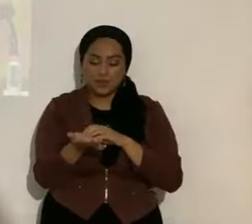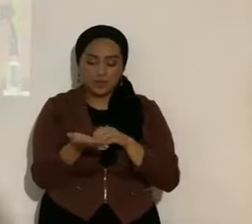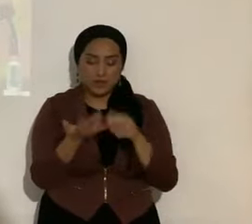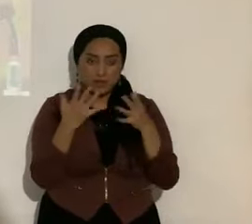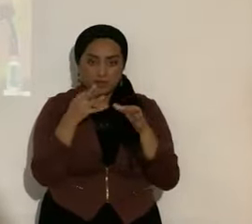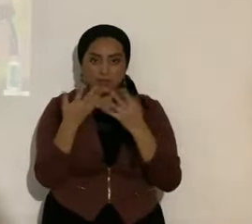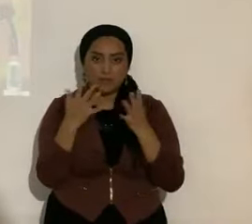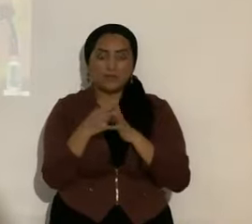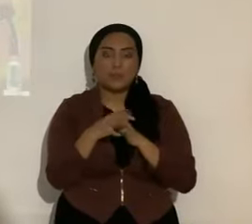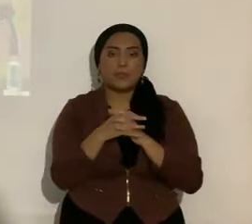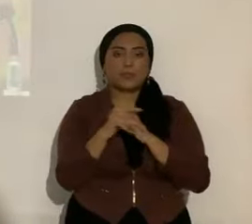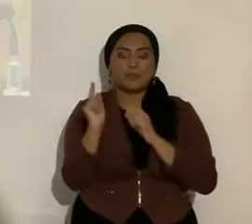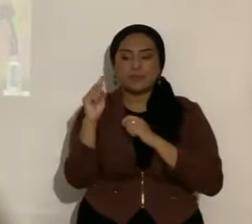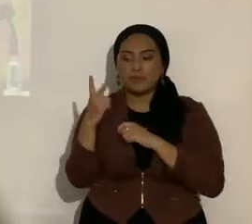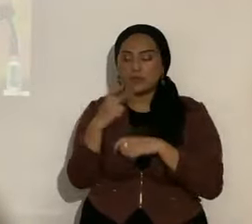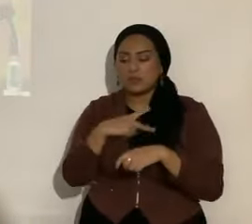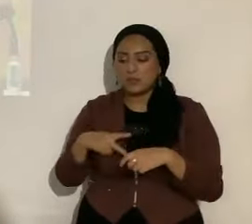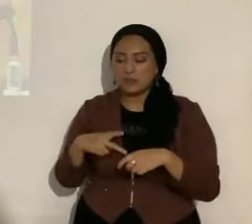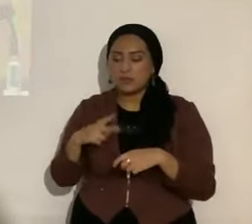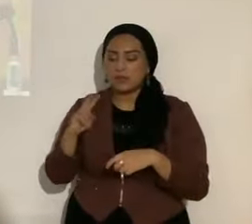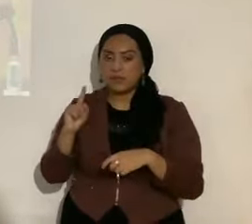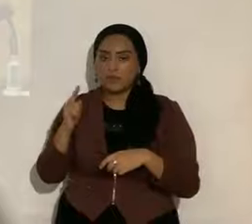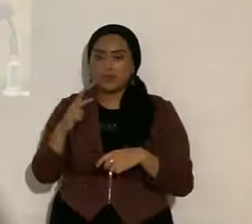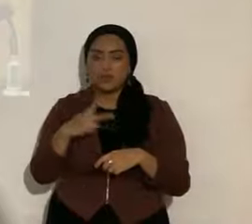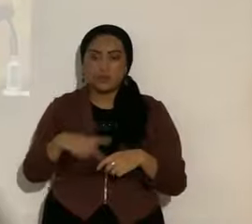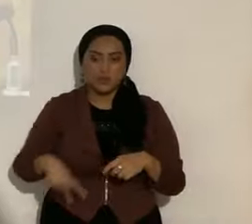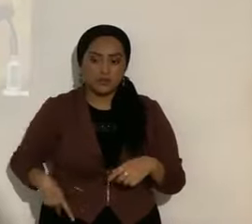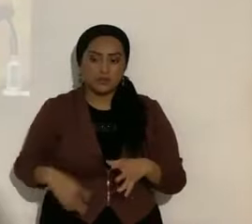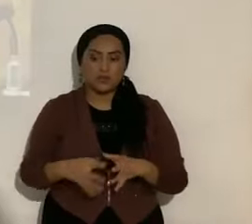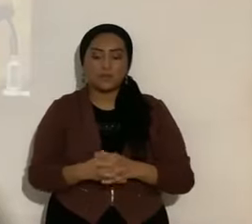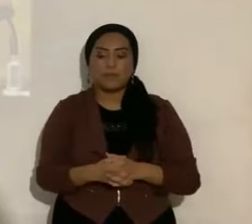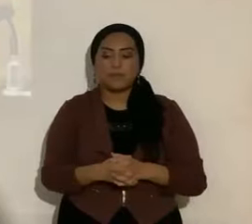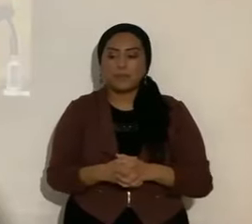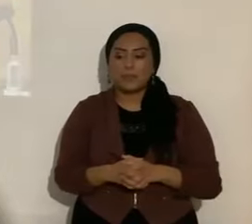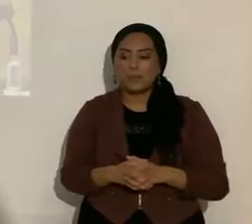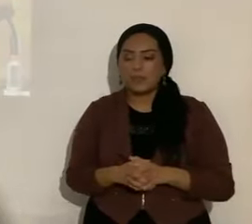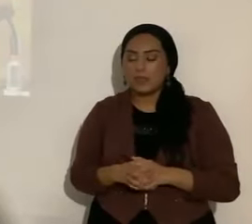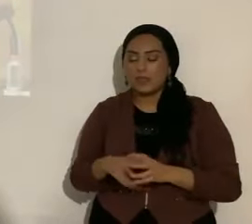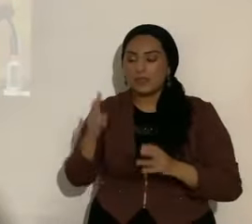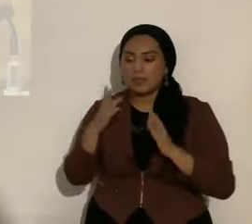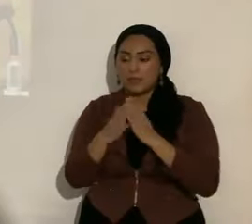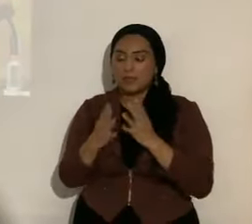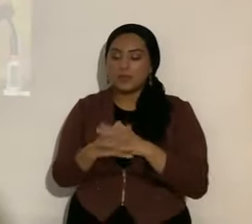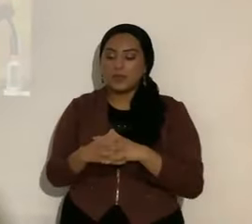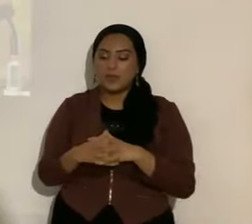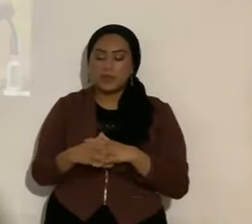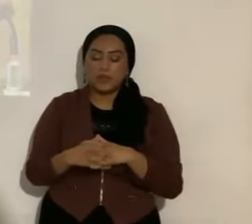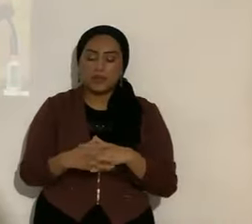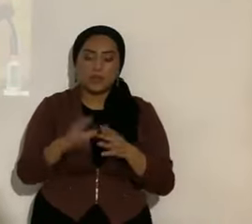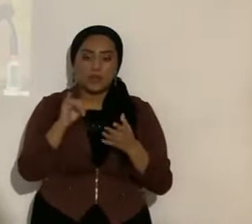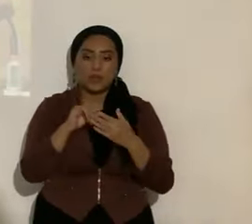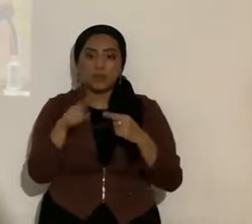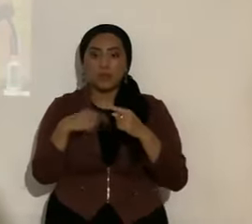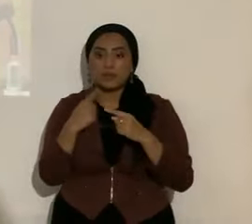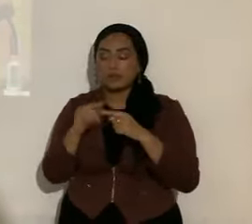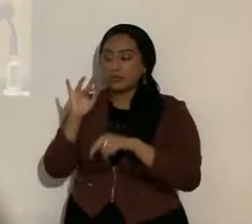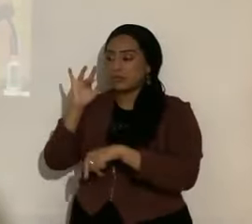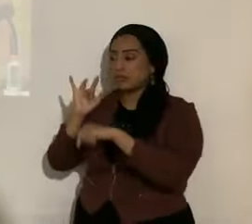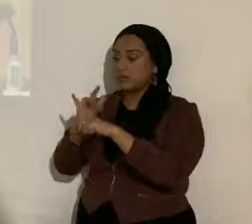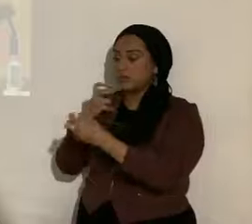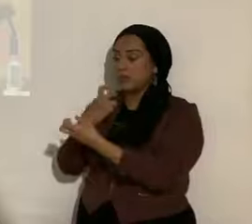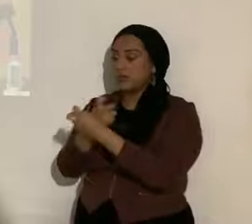expliqué eso en Primera y Segunda de Reyes, sobre todo en Segunda de Reyes, el segundo libro, que al tocar los huesos